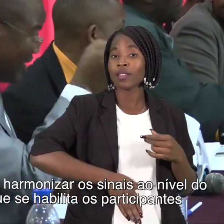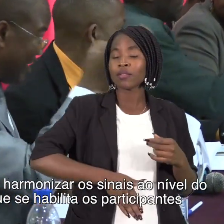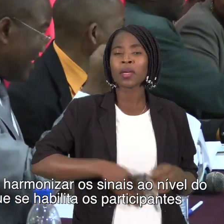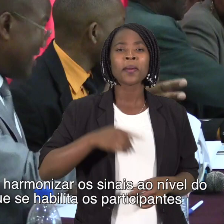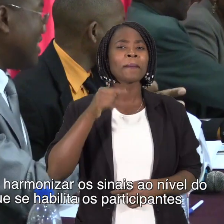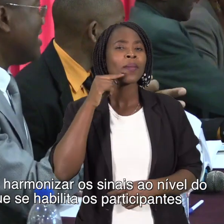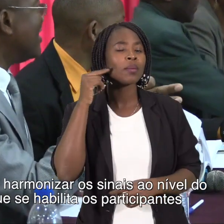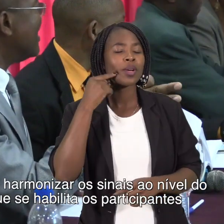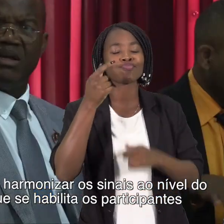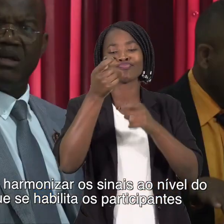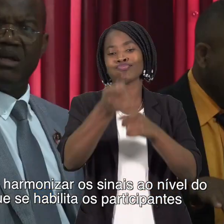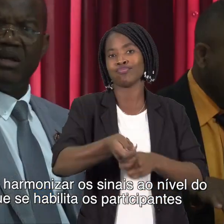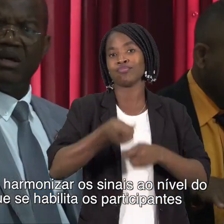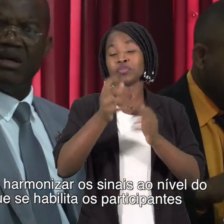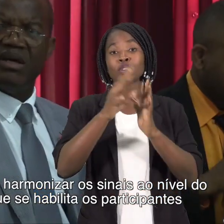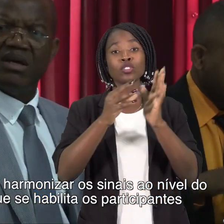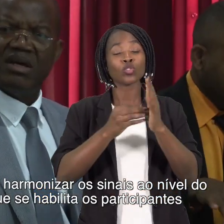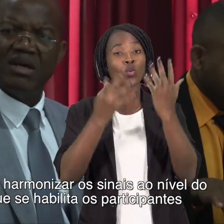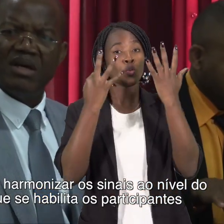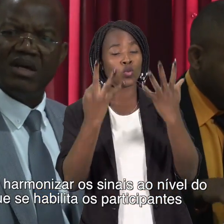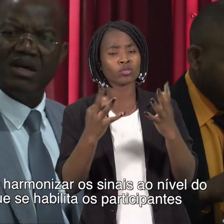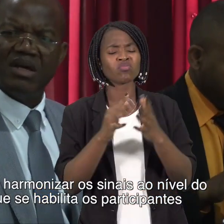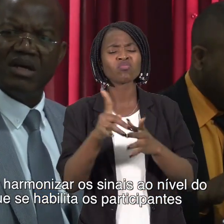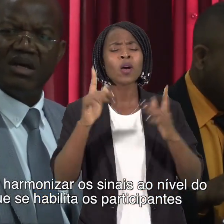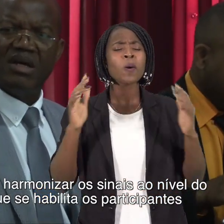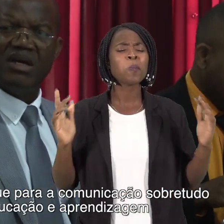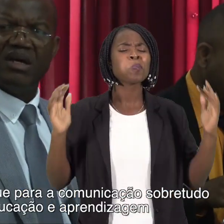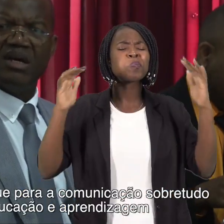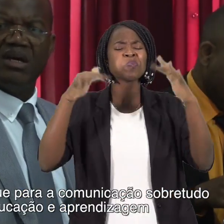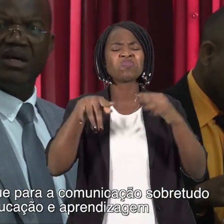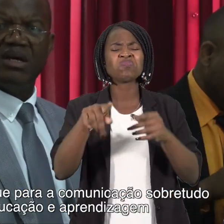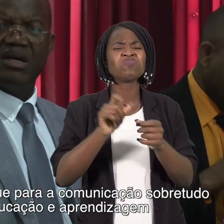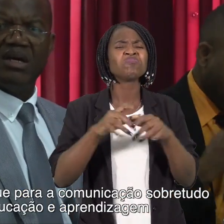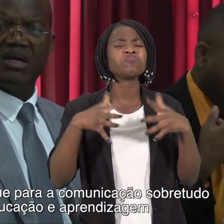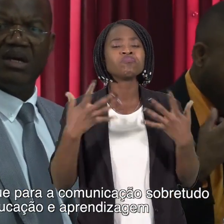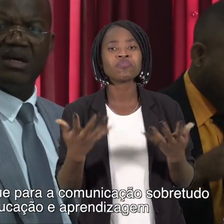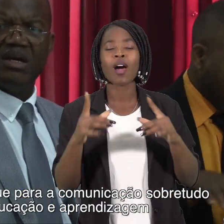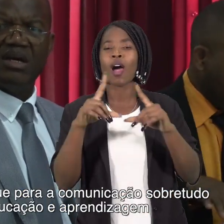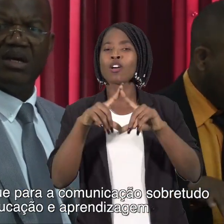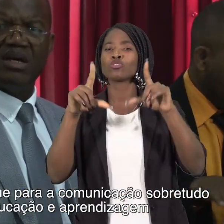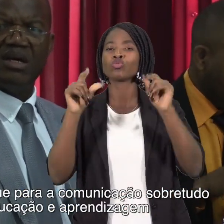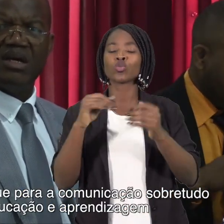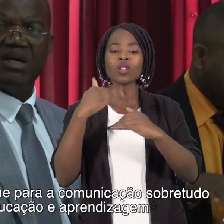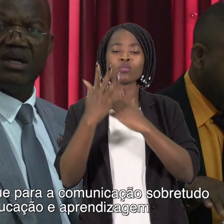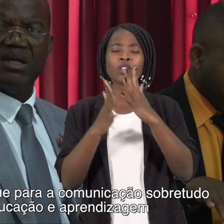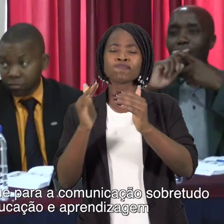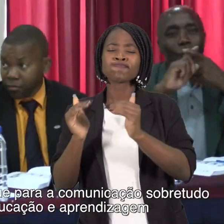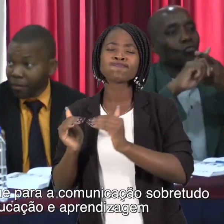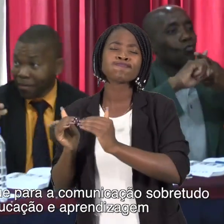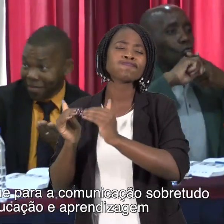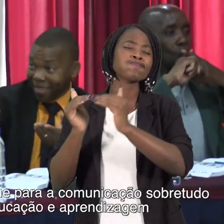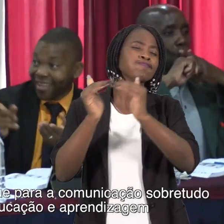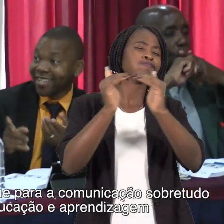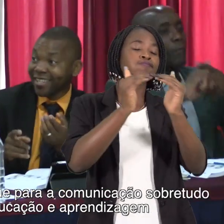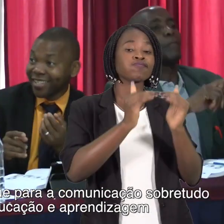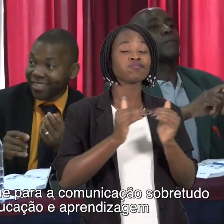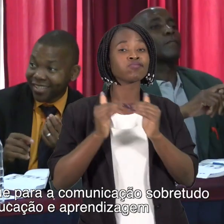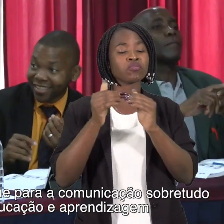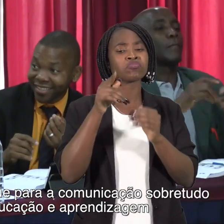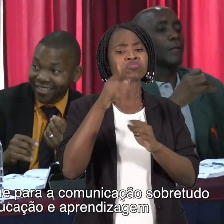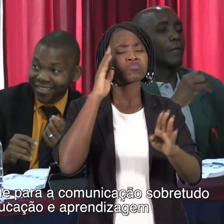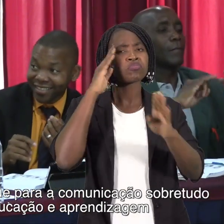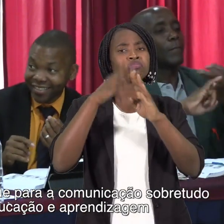a nível do país, ao mesmo tempo que se habilita aos participantes a usar a língua de sinais de Moçambique para a comunicação,